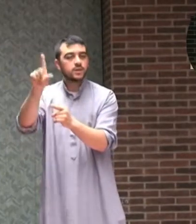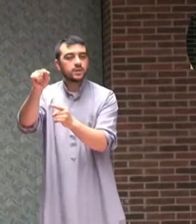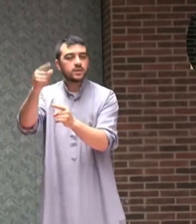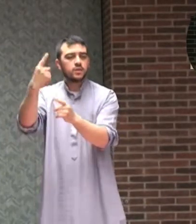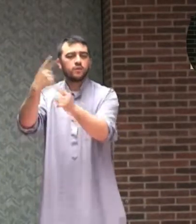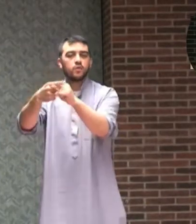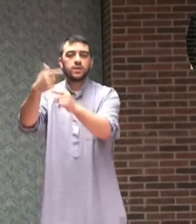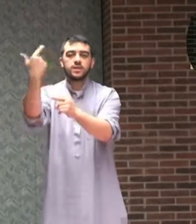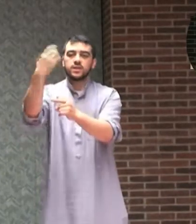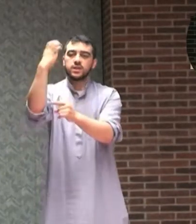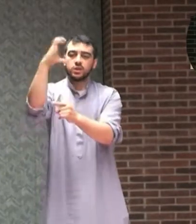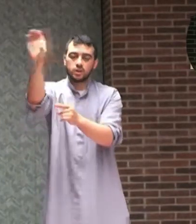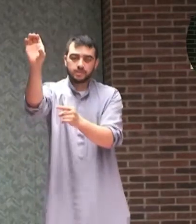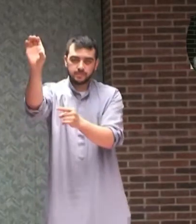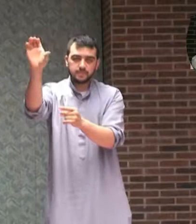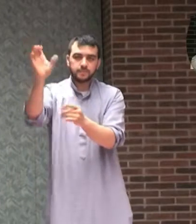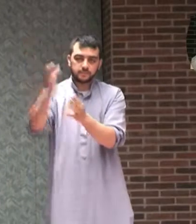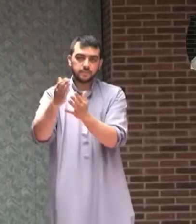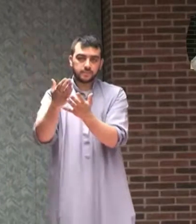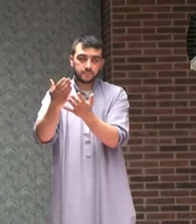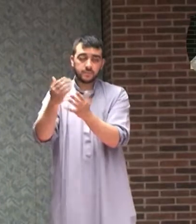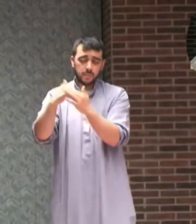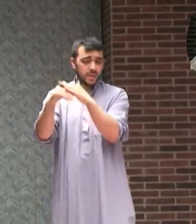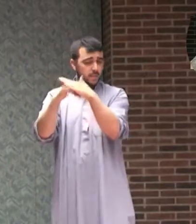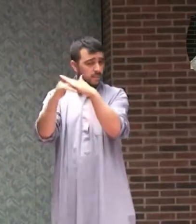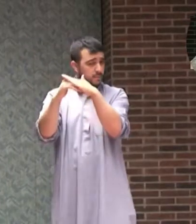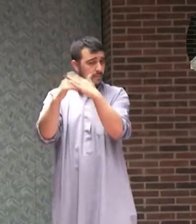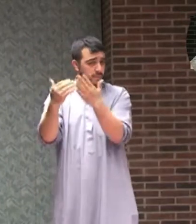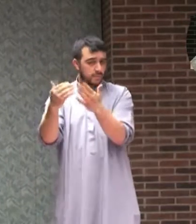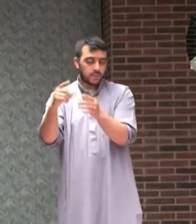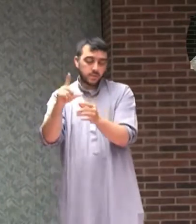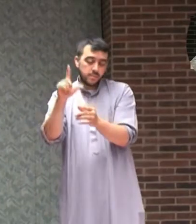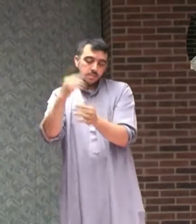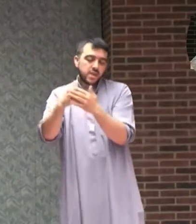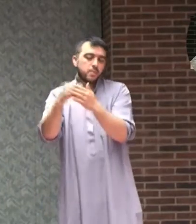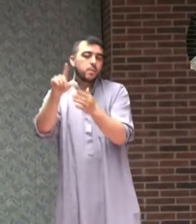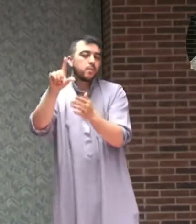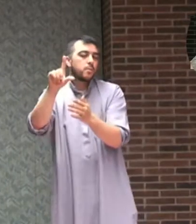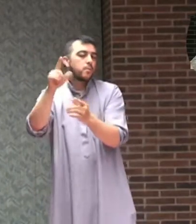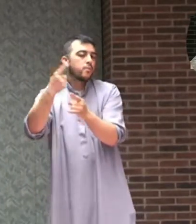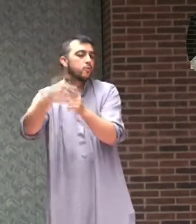Allah subhanahu wa ta'ala la décuplera fois 10 au minimum.